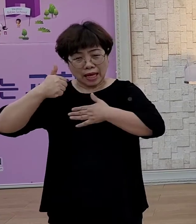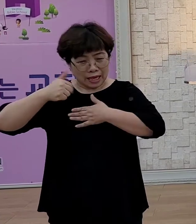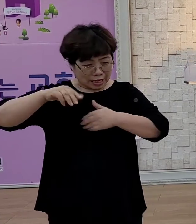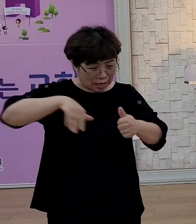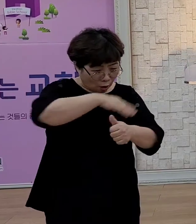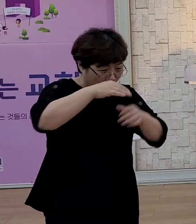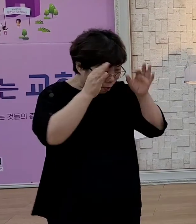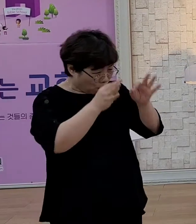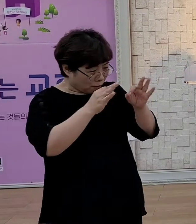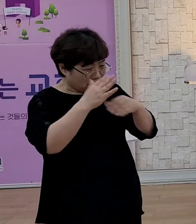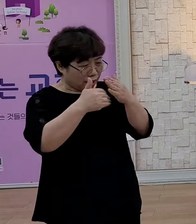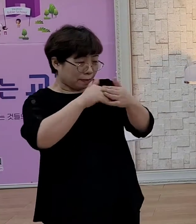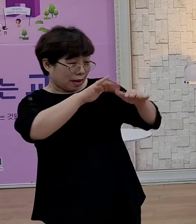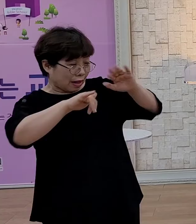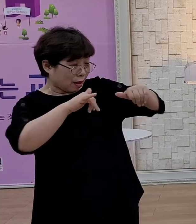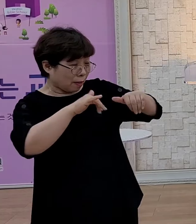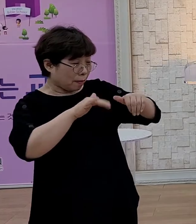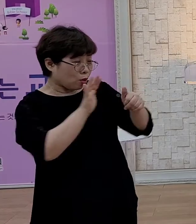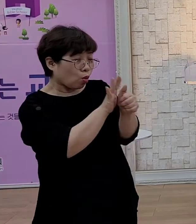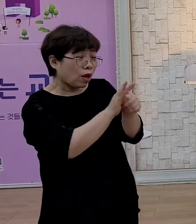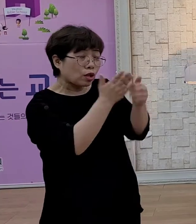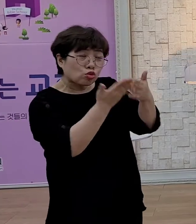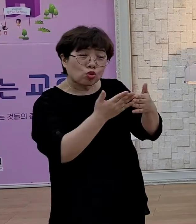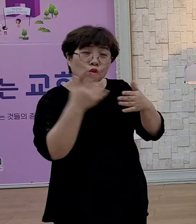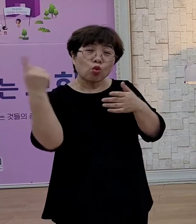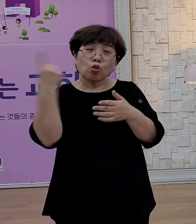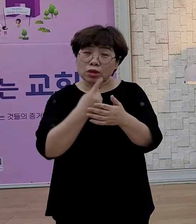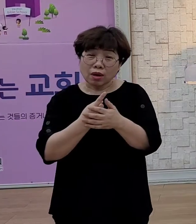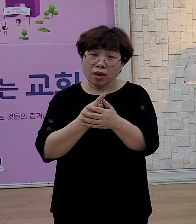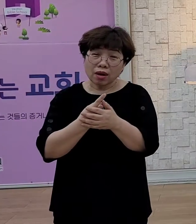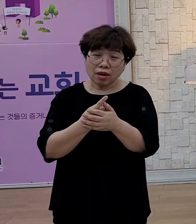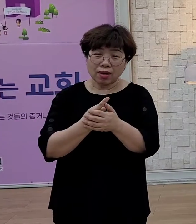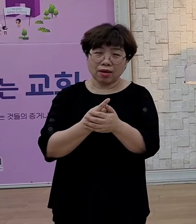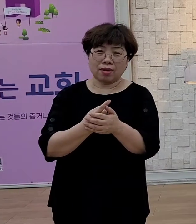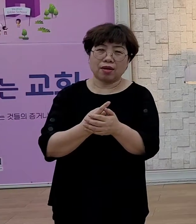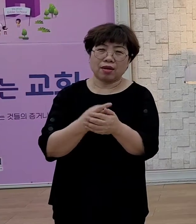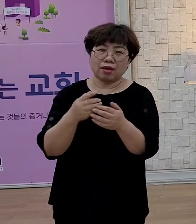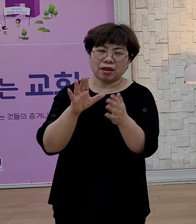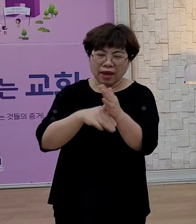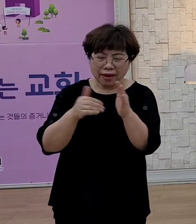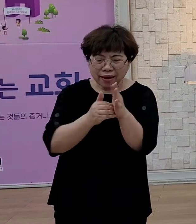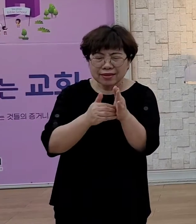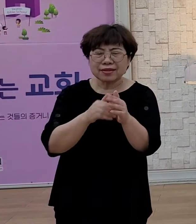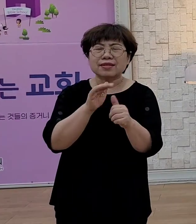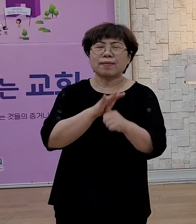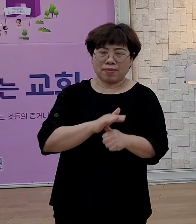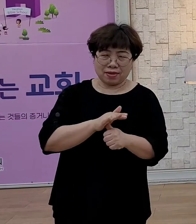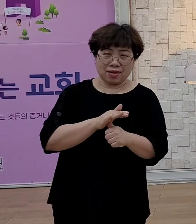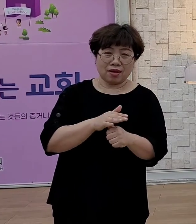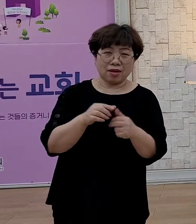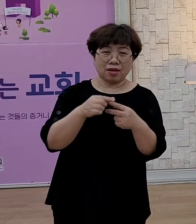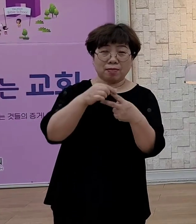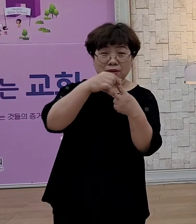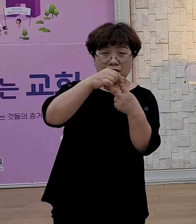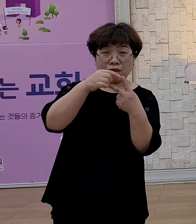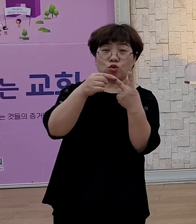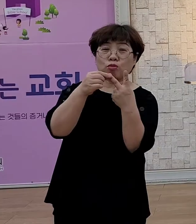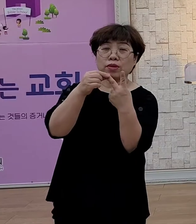믿고 기도하고 참고 있는 역사하실 때까지다 라고 했죠. 자, 또 한 가지 예를 드는데, 두 번째 예는